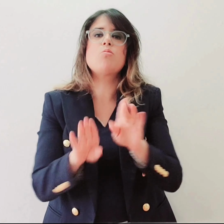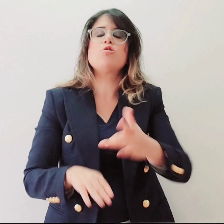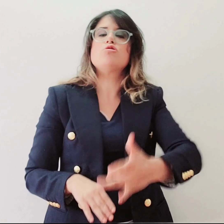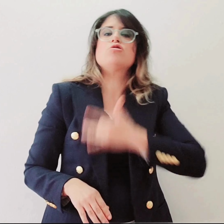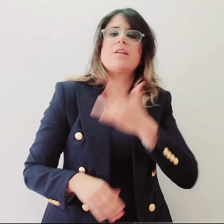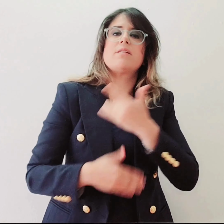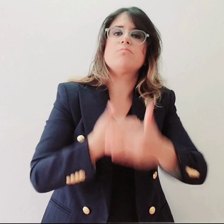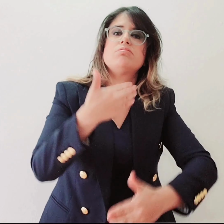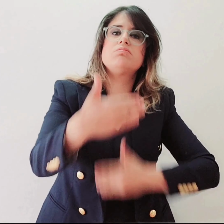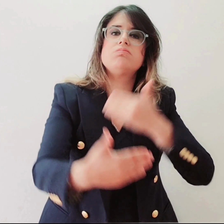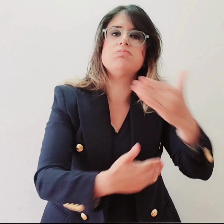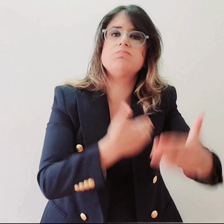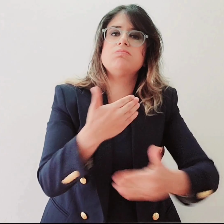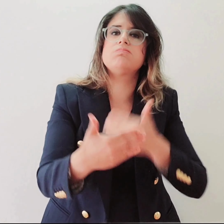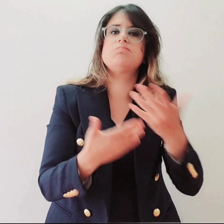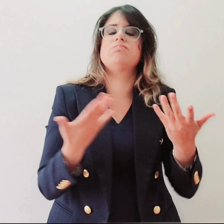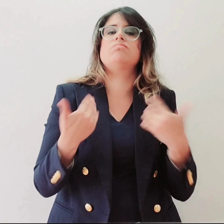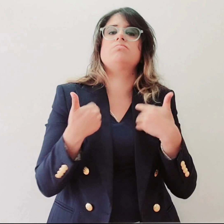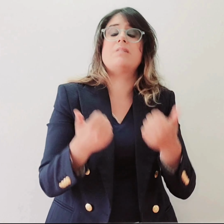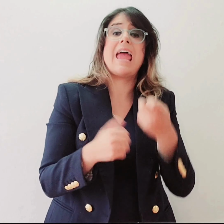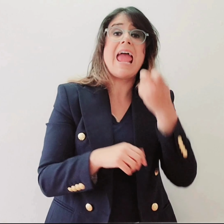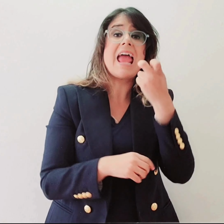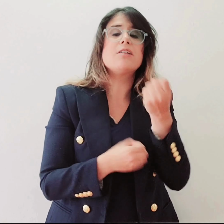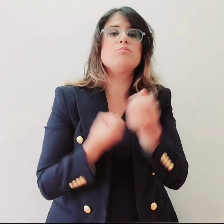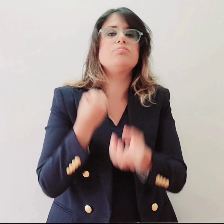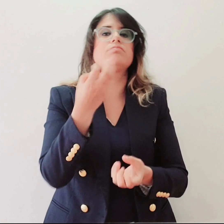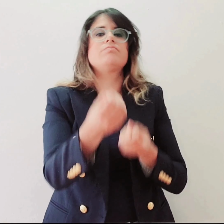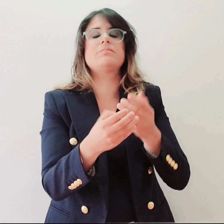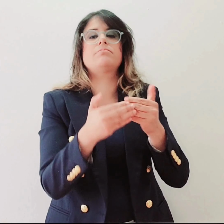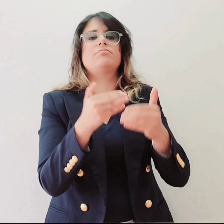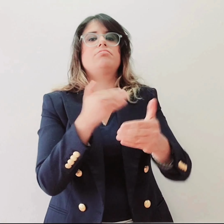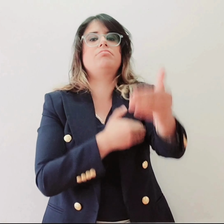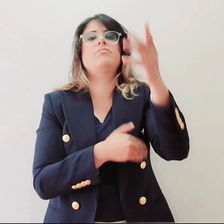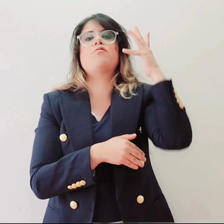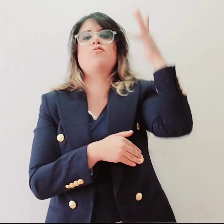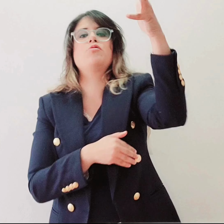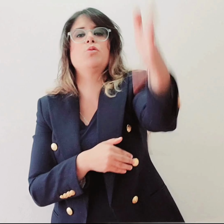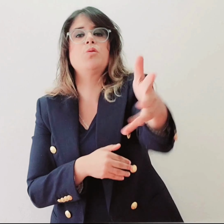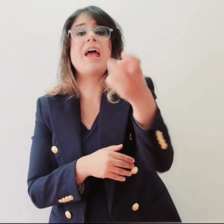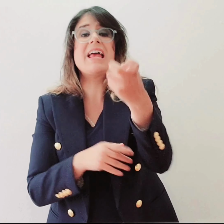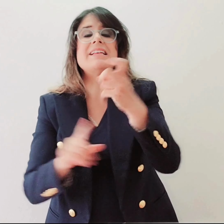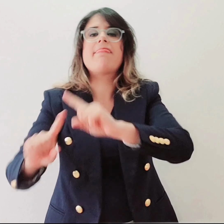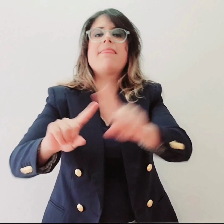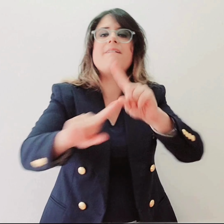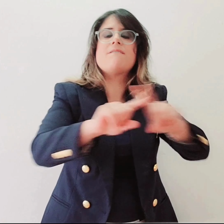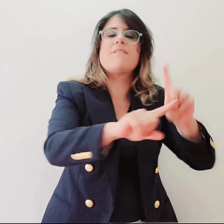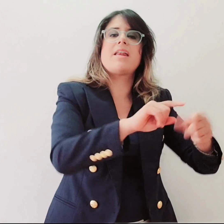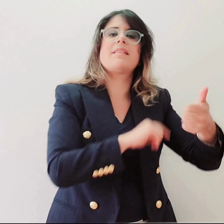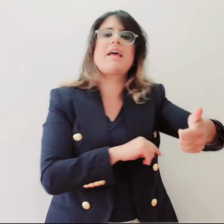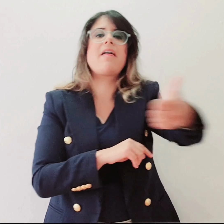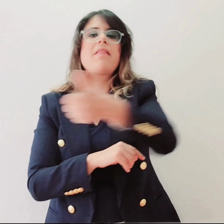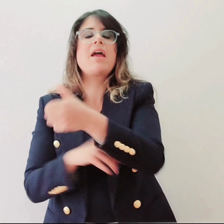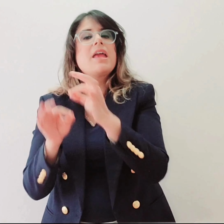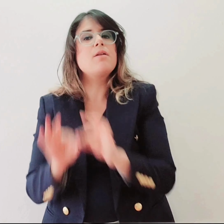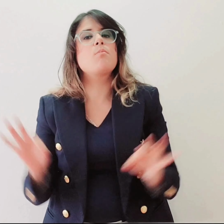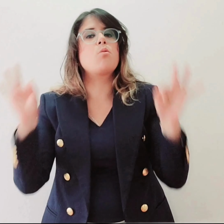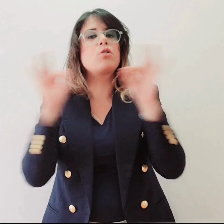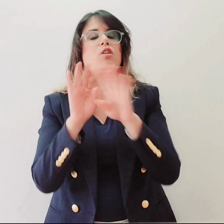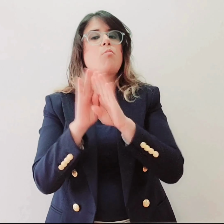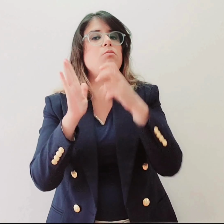los niños en sus propios procesos, nos vamos a tardar un poco más. Pero el fruto es a largo plazo. Que creo que es una de las diferencias importantes ahora con